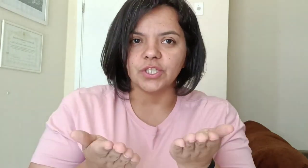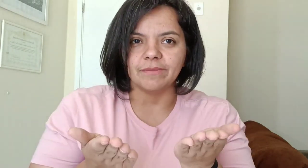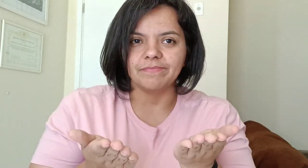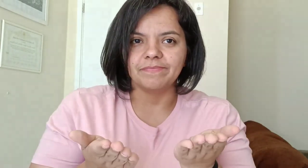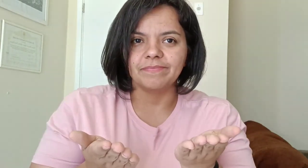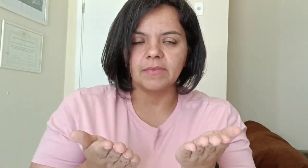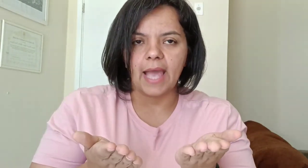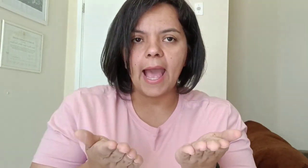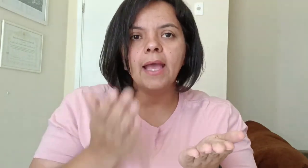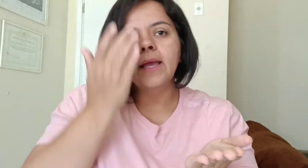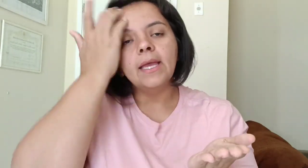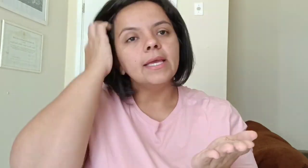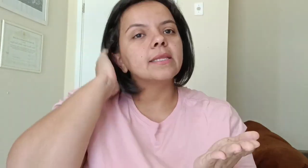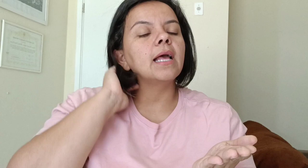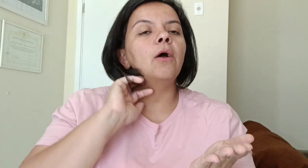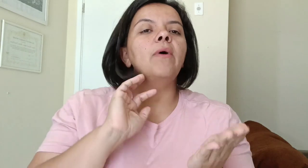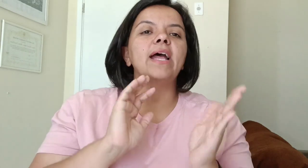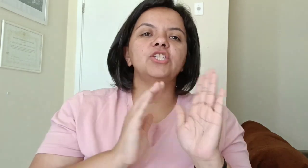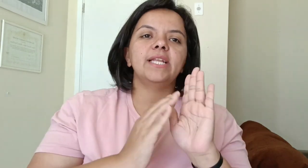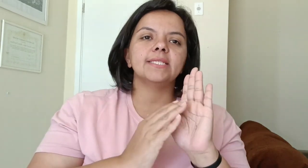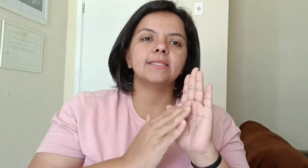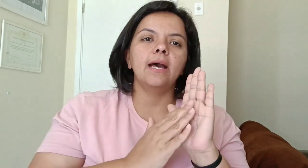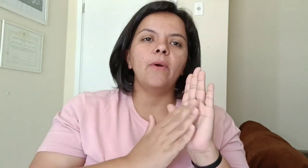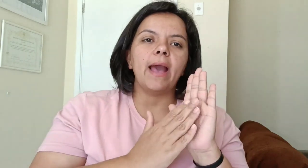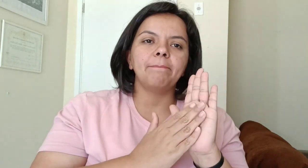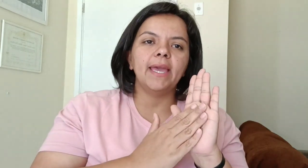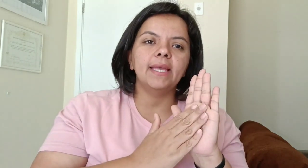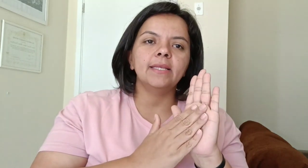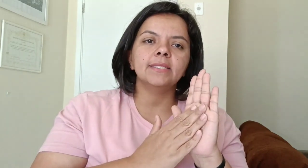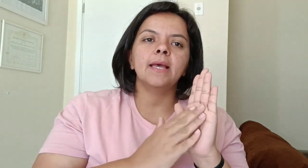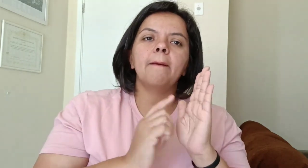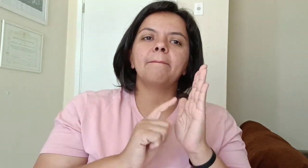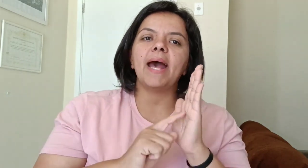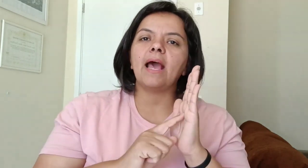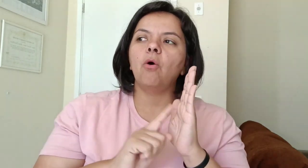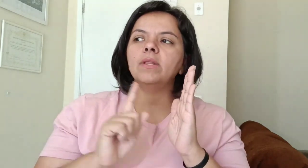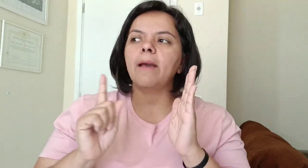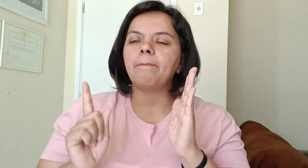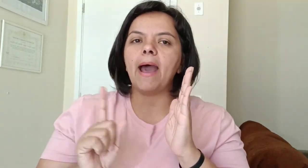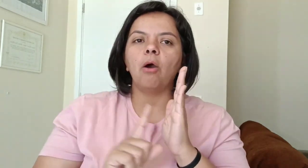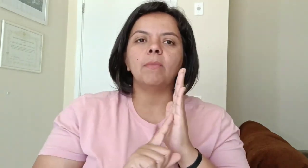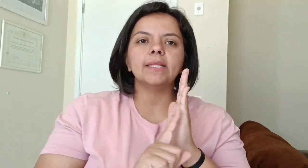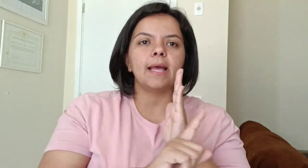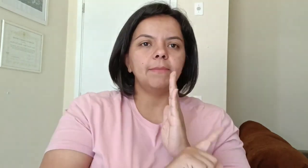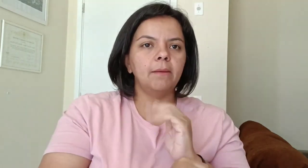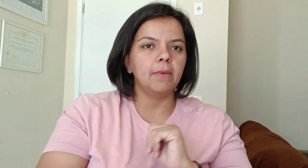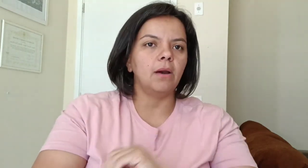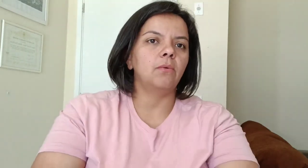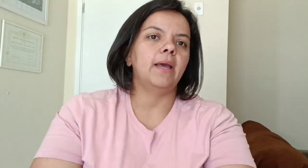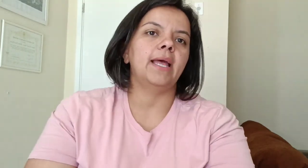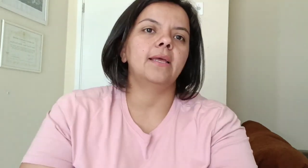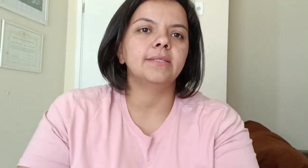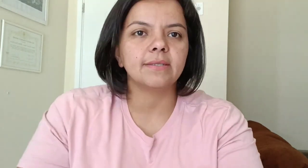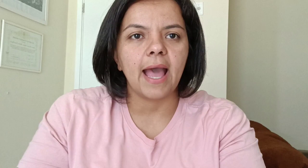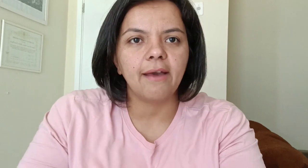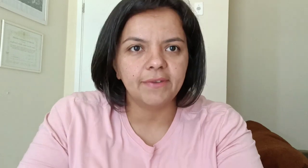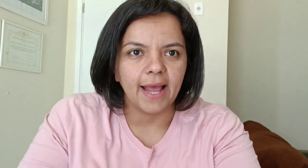Hoje. Tá? Então, a direção é apenas para onde a palma da minha mão ela está